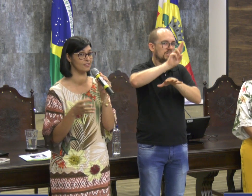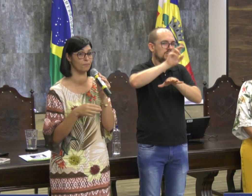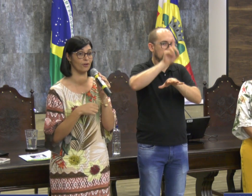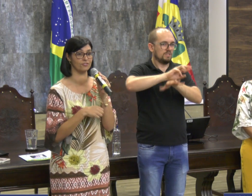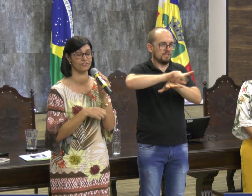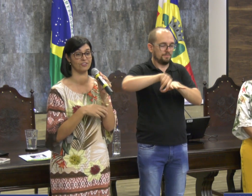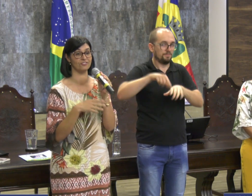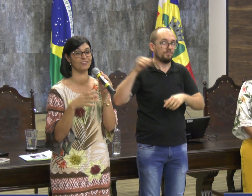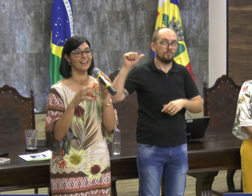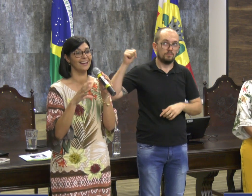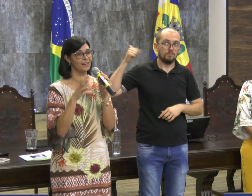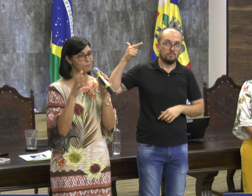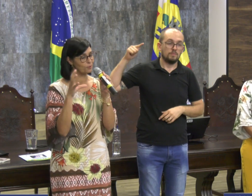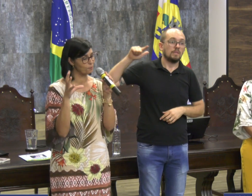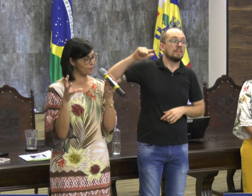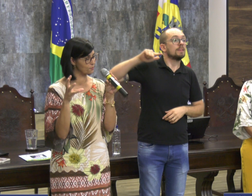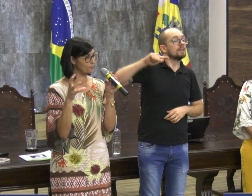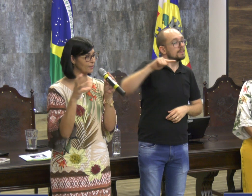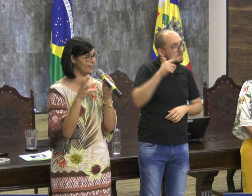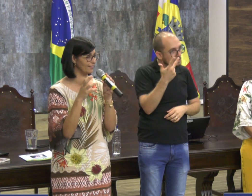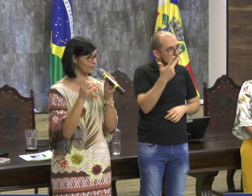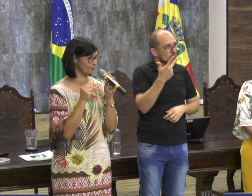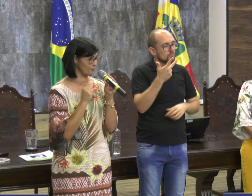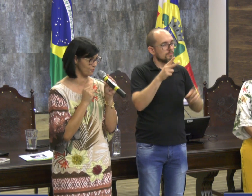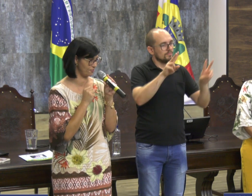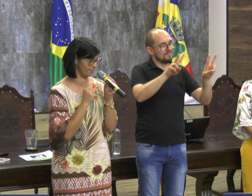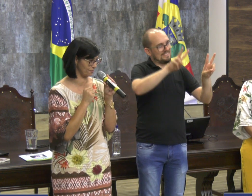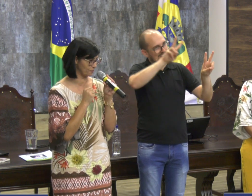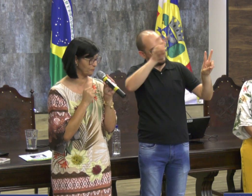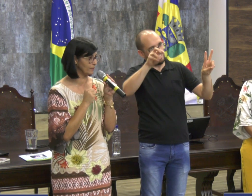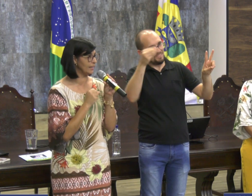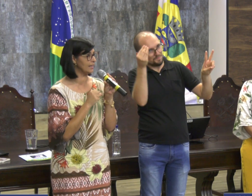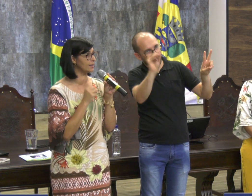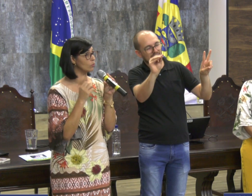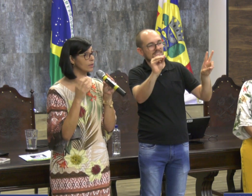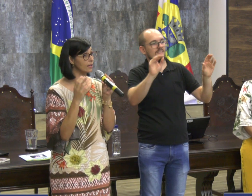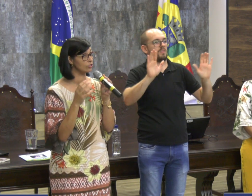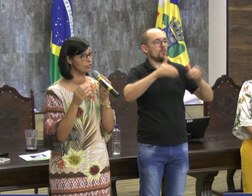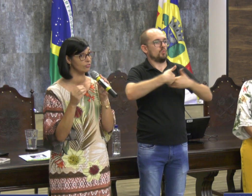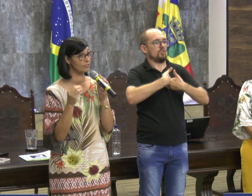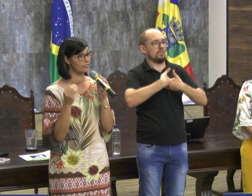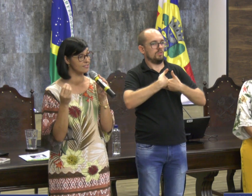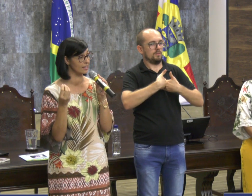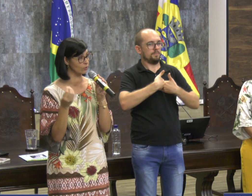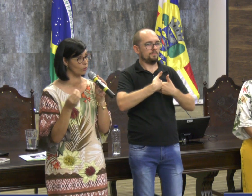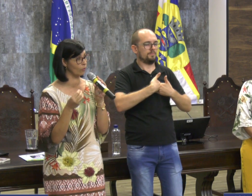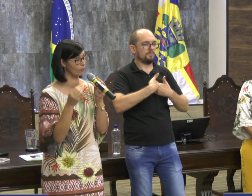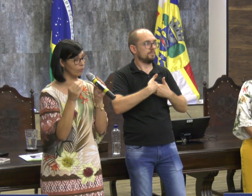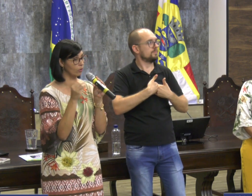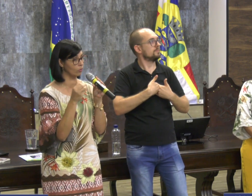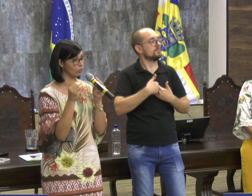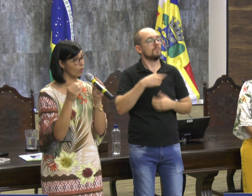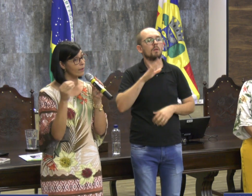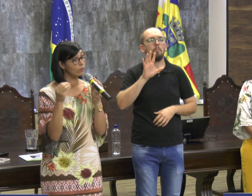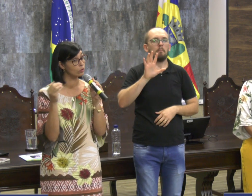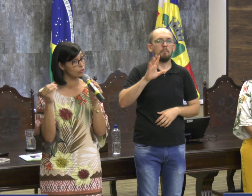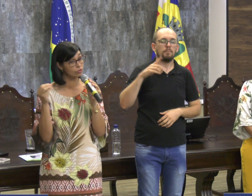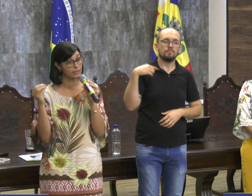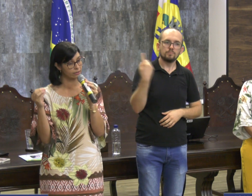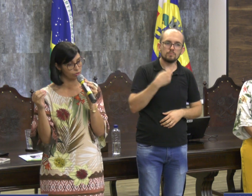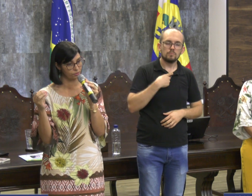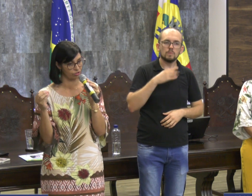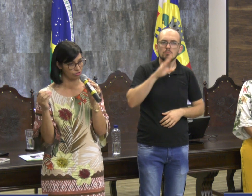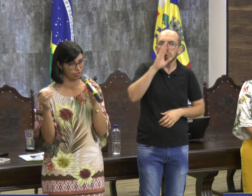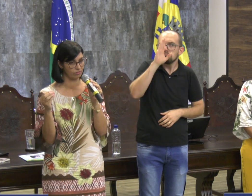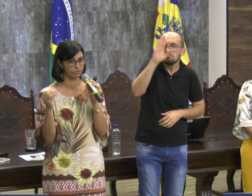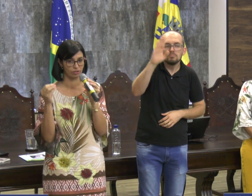terceiro simpósio, a gente ampliou mais um pouquinho, entrou o autismo. Então, o que a gente vem fazendo qual é o nosso